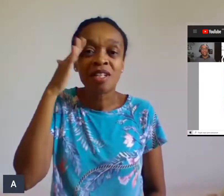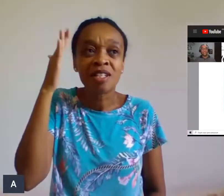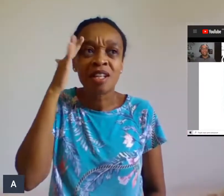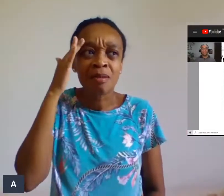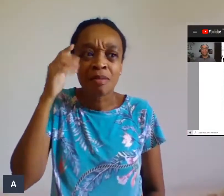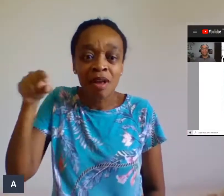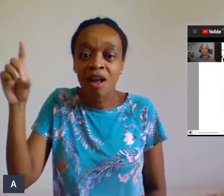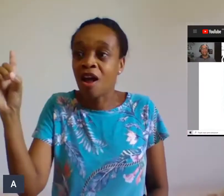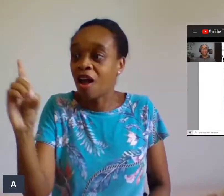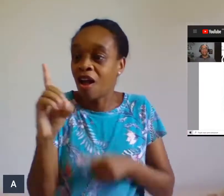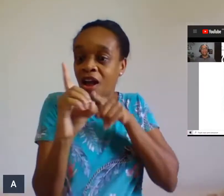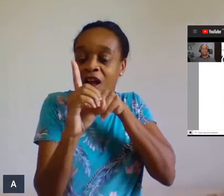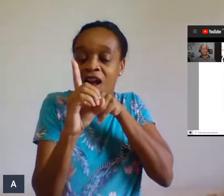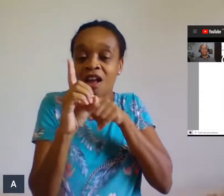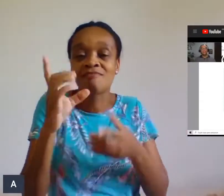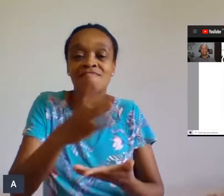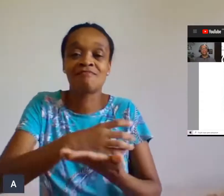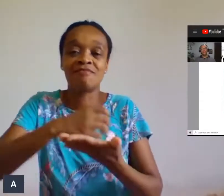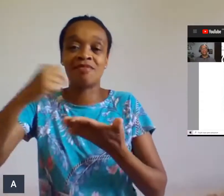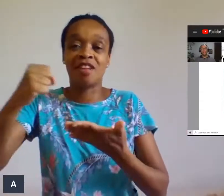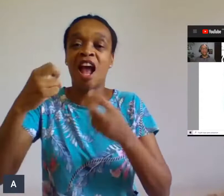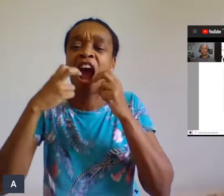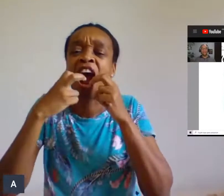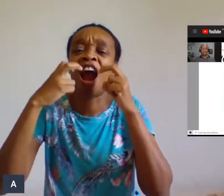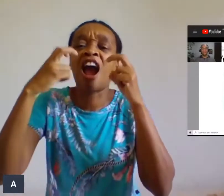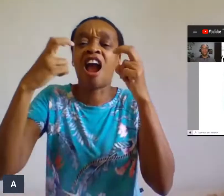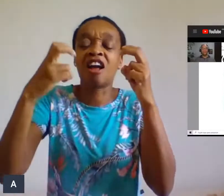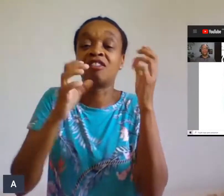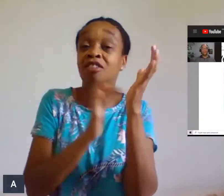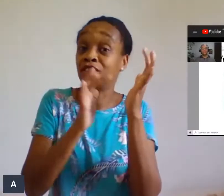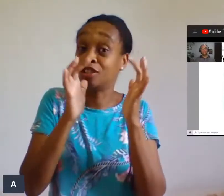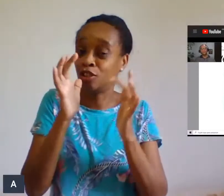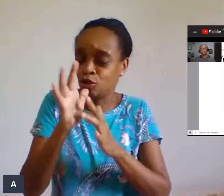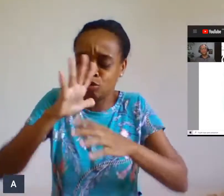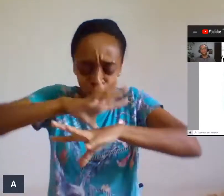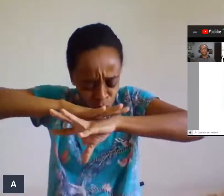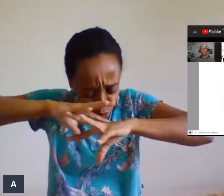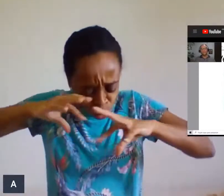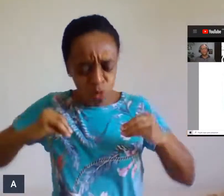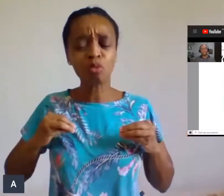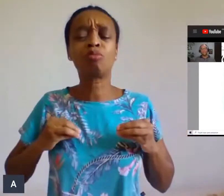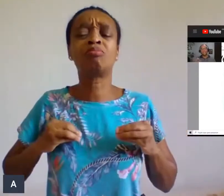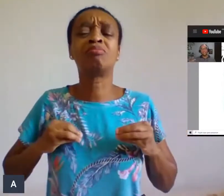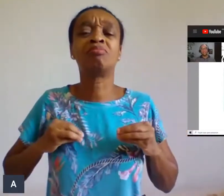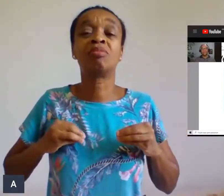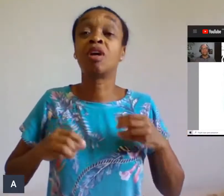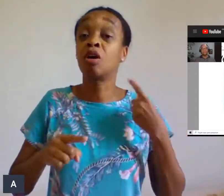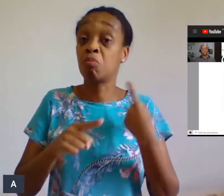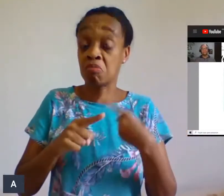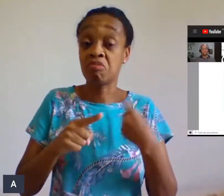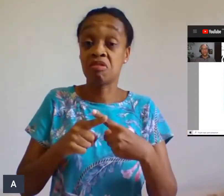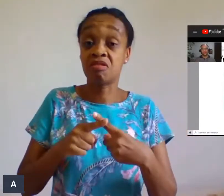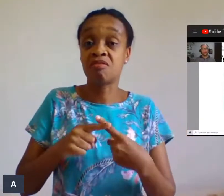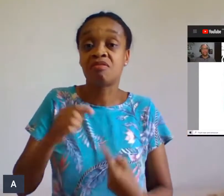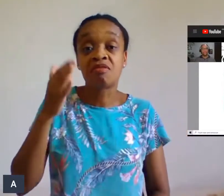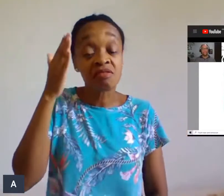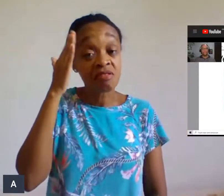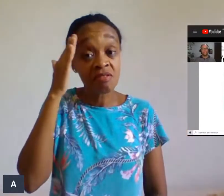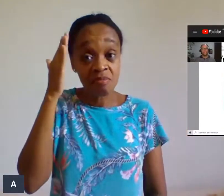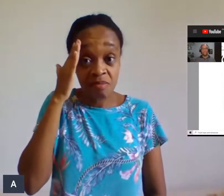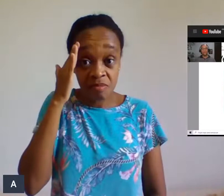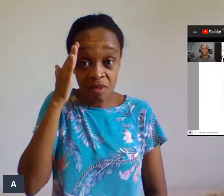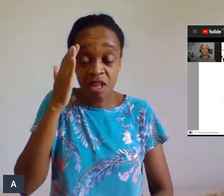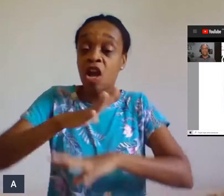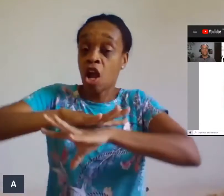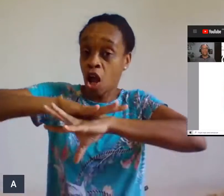E eles gritavam: Jesus, filho de Davi, me cura! Porque eles sabiam que a cura,